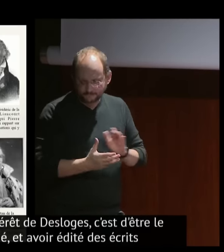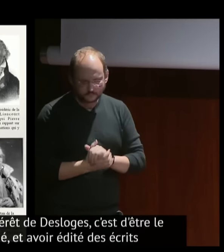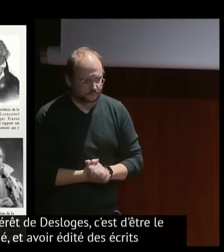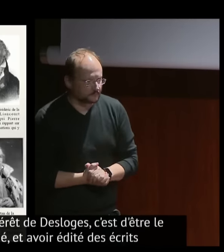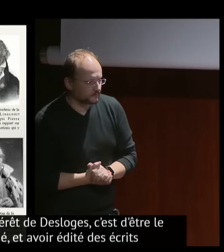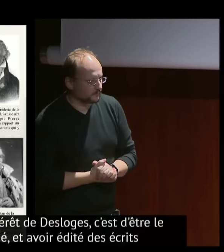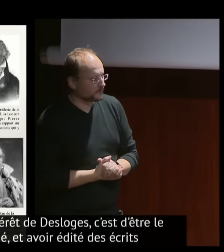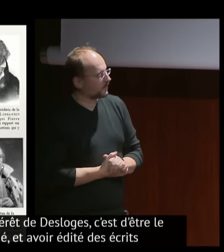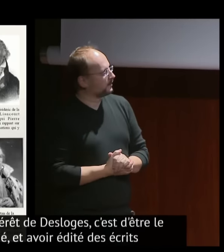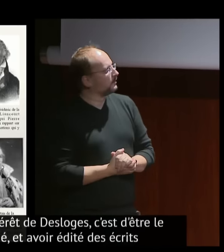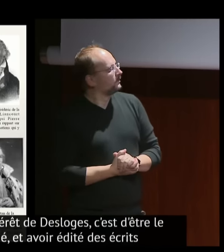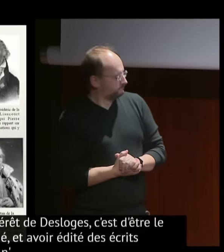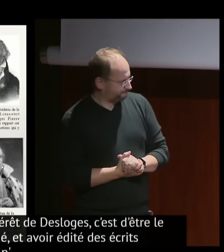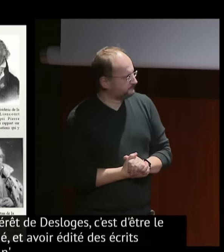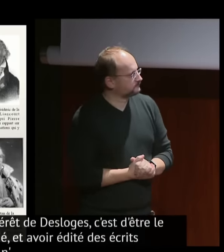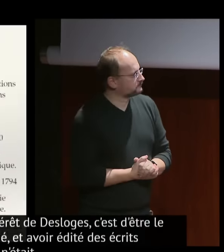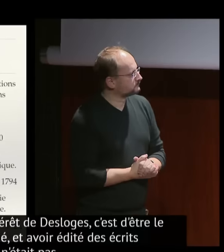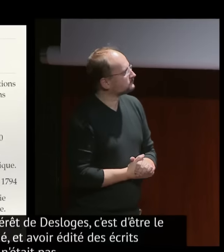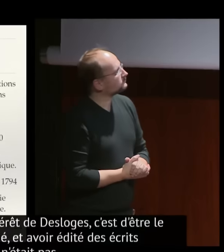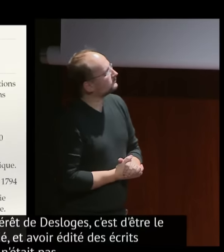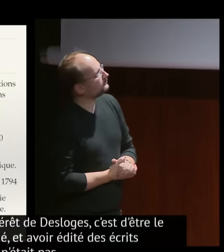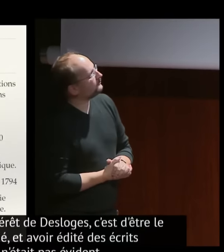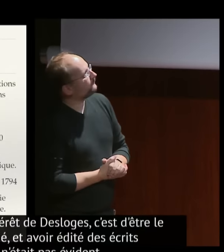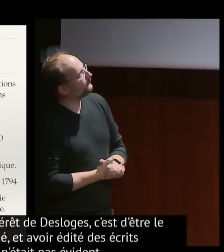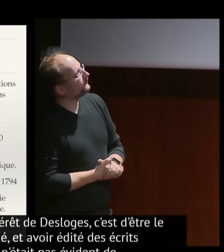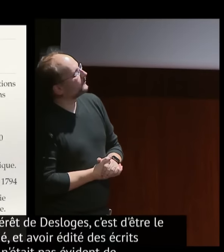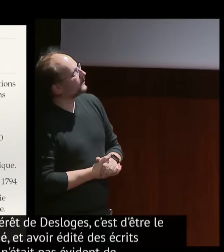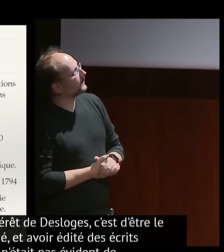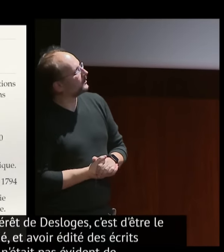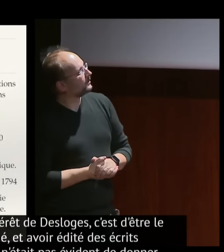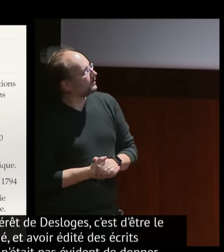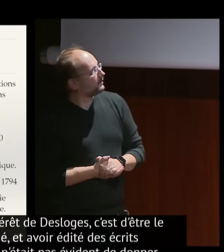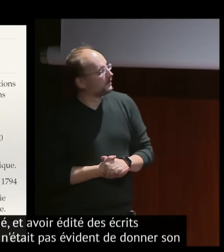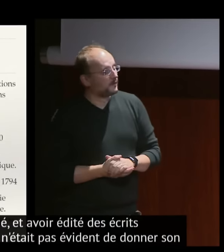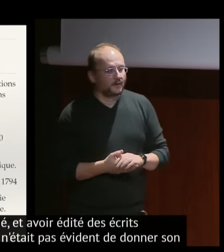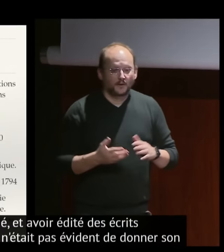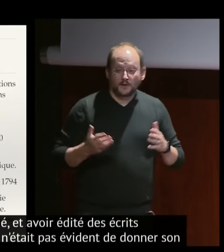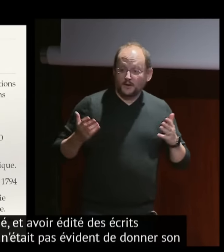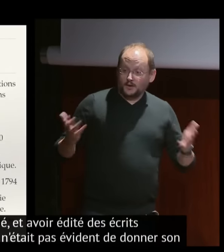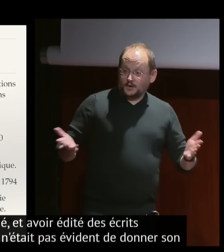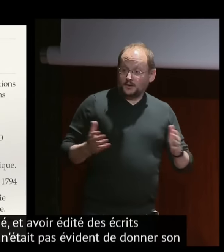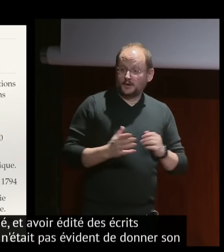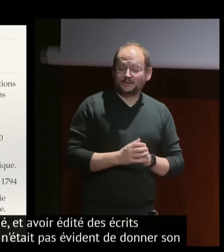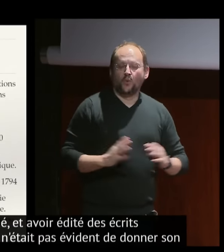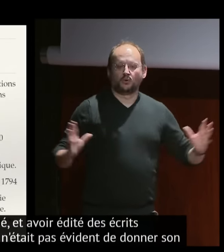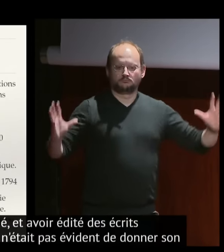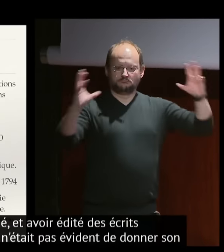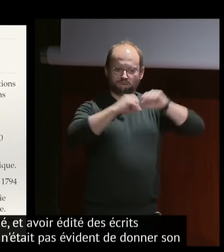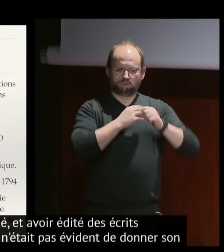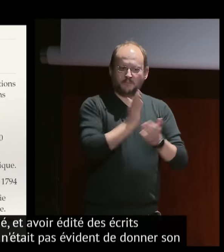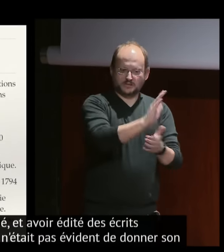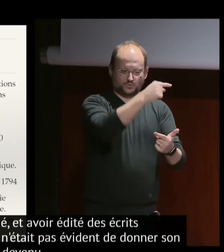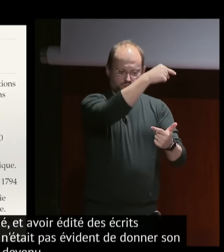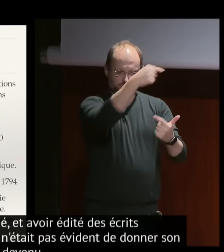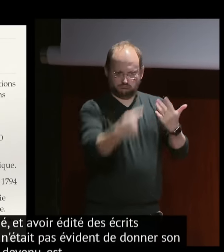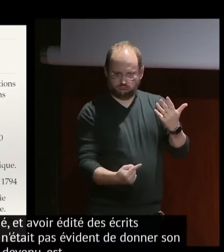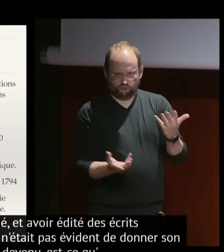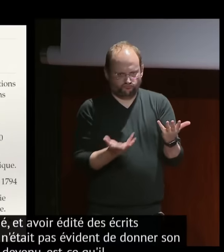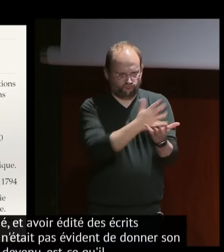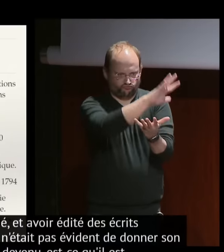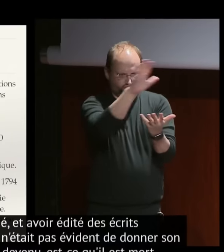de Desloges. Est-ce qu'il est juste simple mort de maladie, est-ce qu'il a été assassiné à cause de ses écrits? On n'a pas de